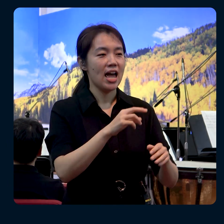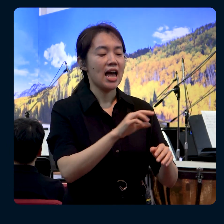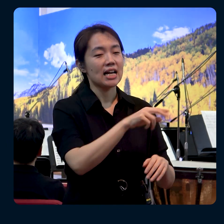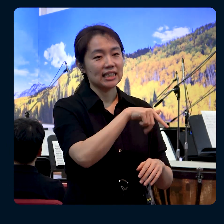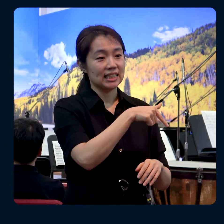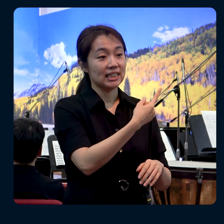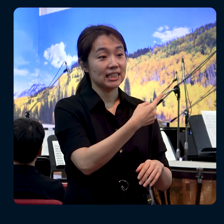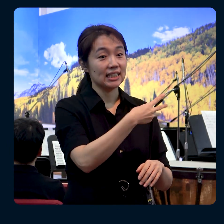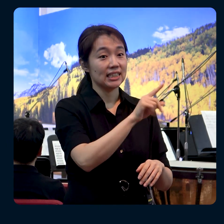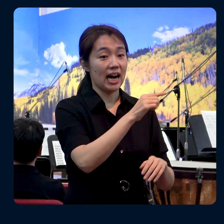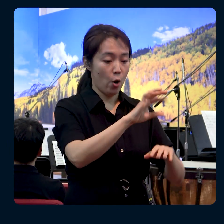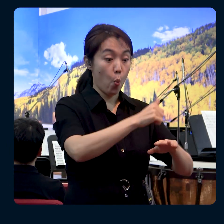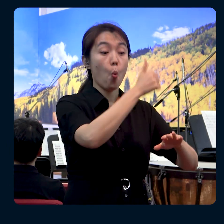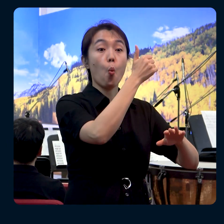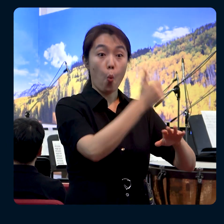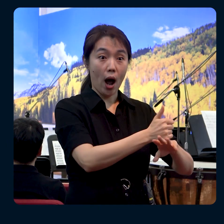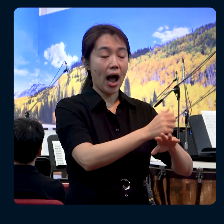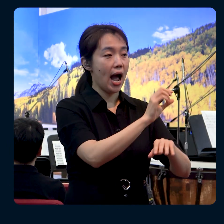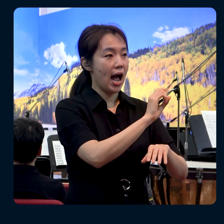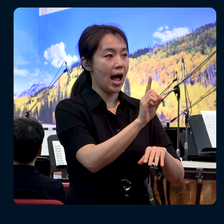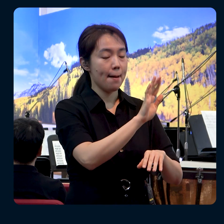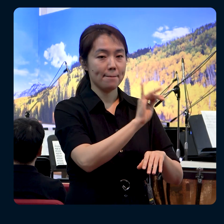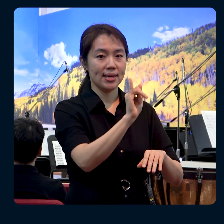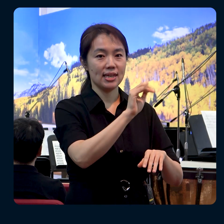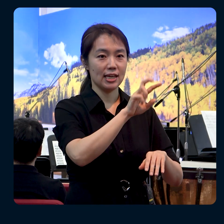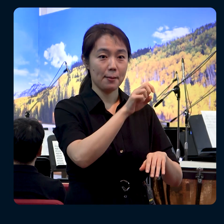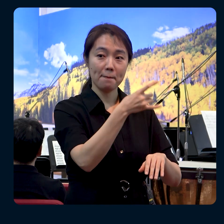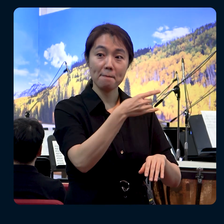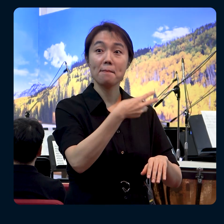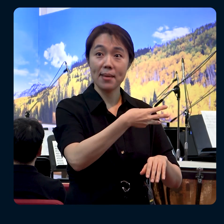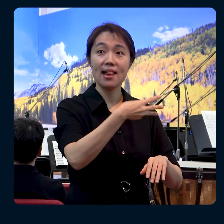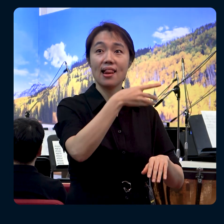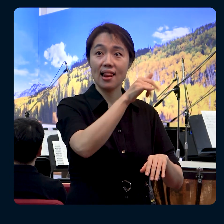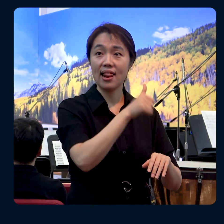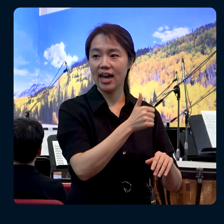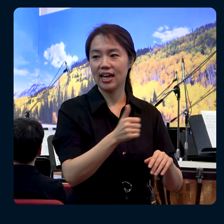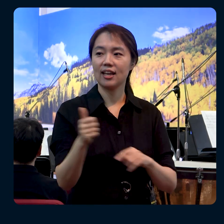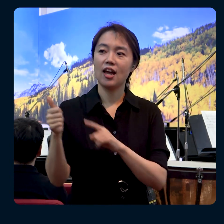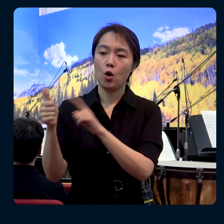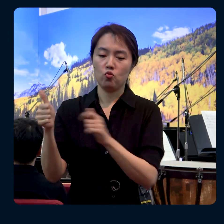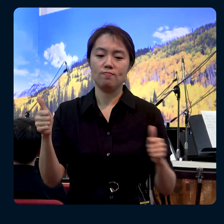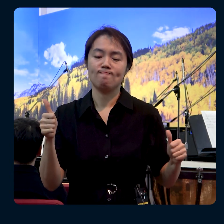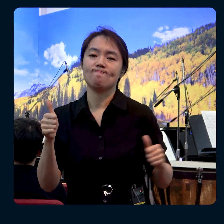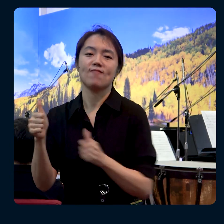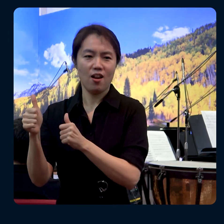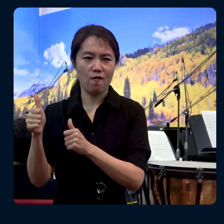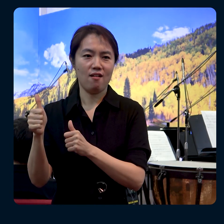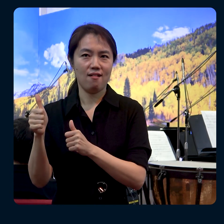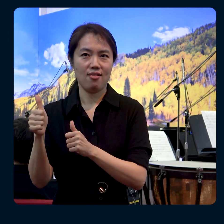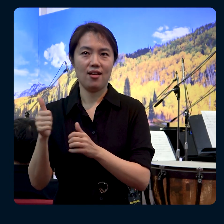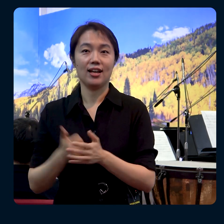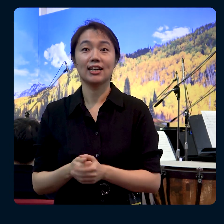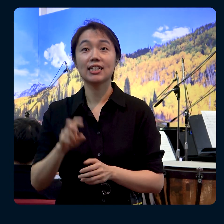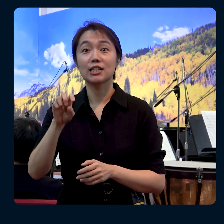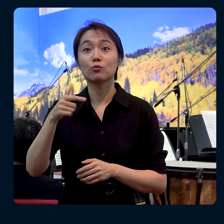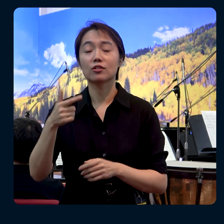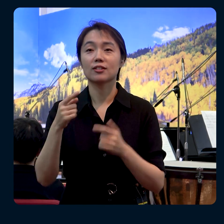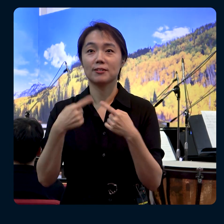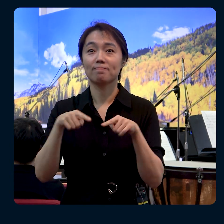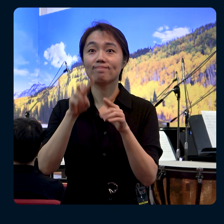거예요. 그랄 왕 아비멜렉이 거기까지 쫓아왔다. 우리 26절 말씀을 함께 읽겠습니다. 26절 같이